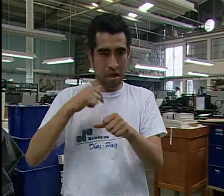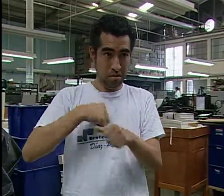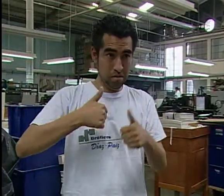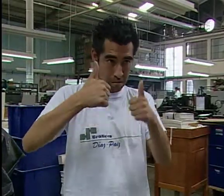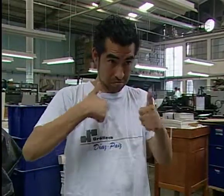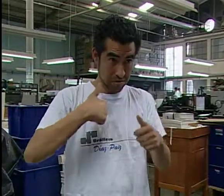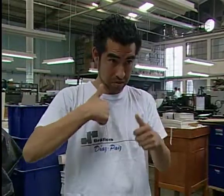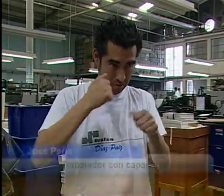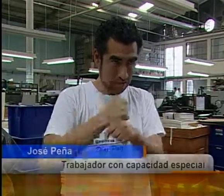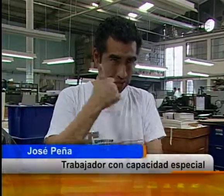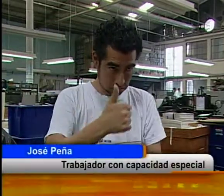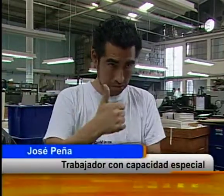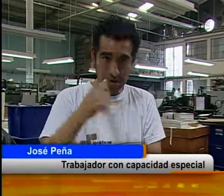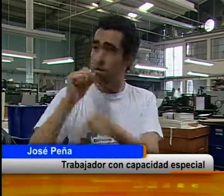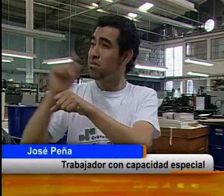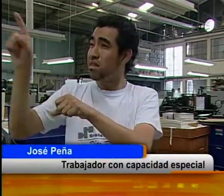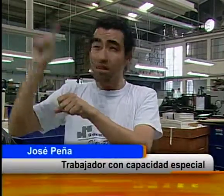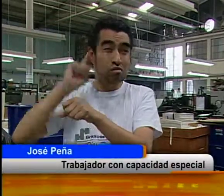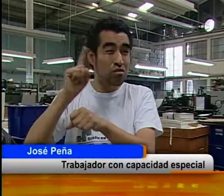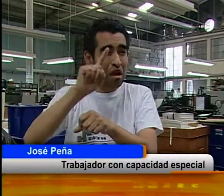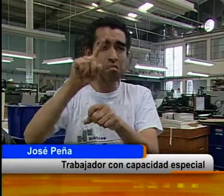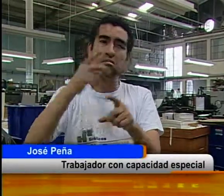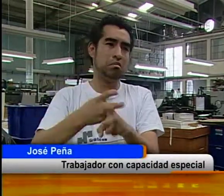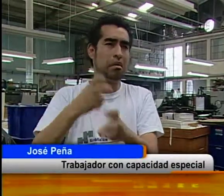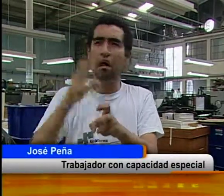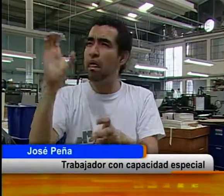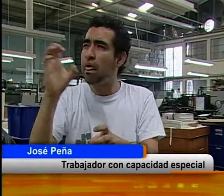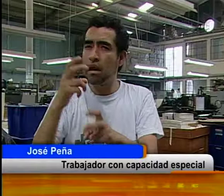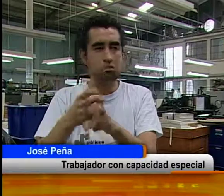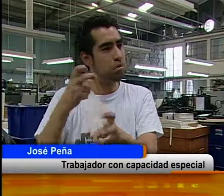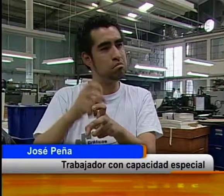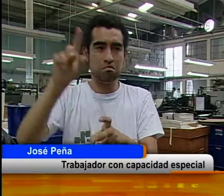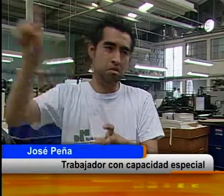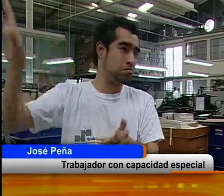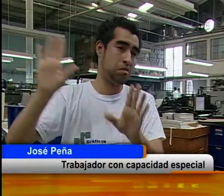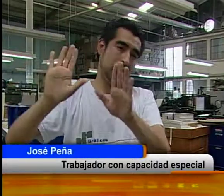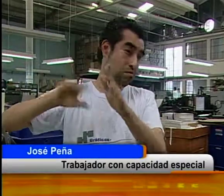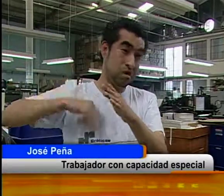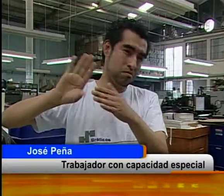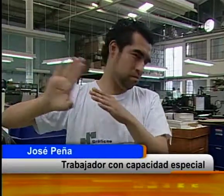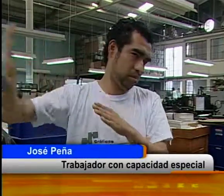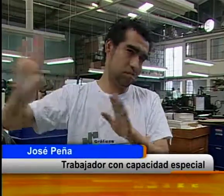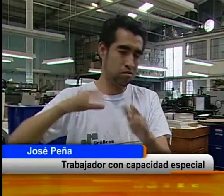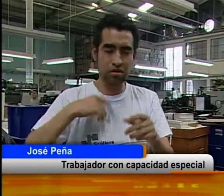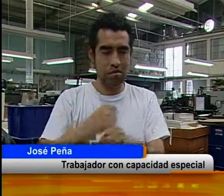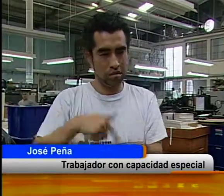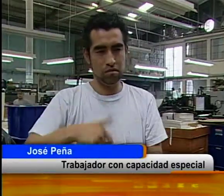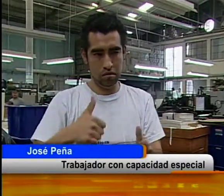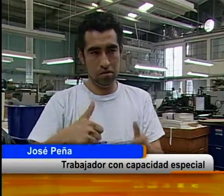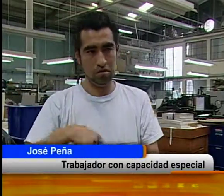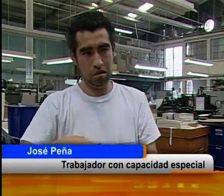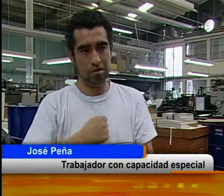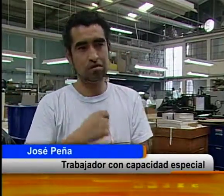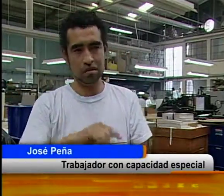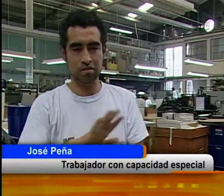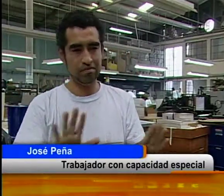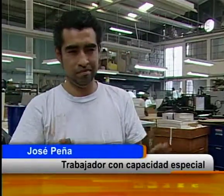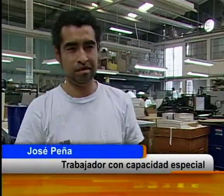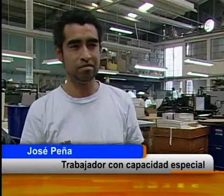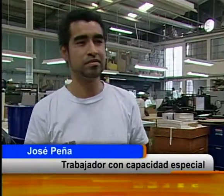trabajamos, es muy difícil, pero yo estoy bien. Tengo amigos sordos que buscan trabajo y les digo de que pueden